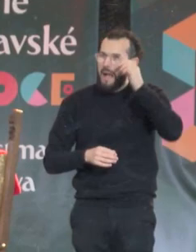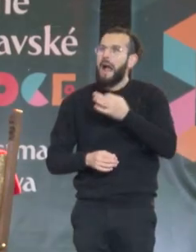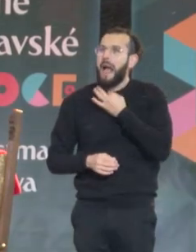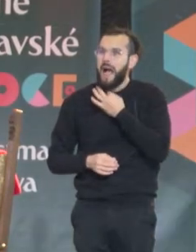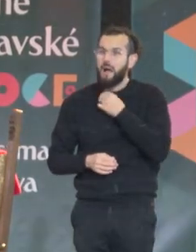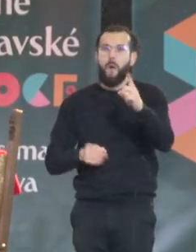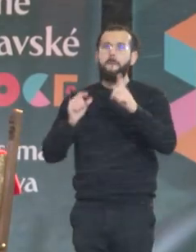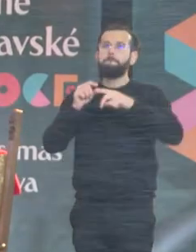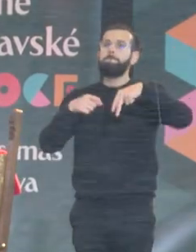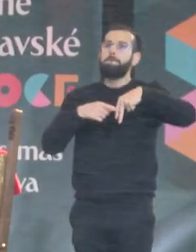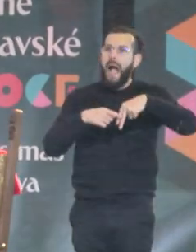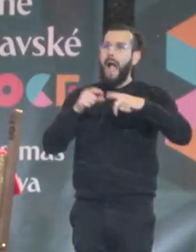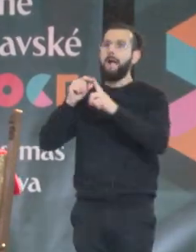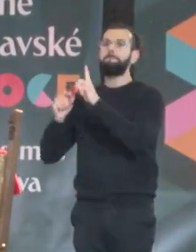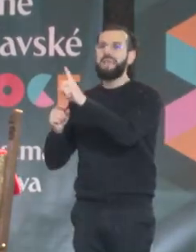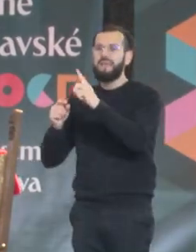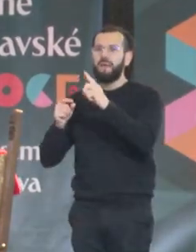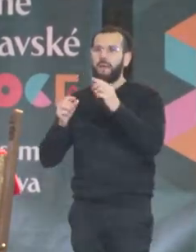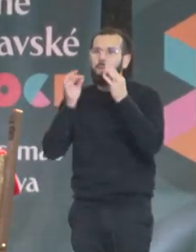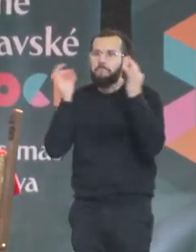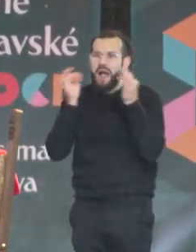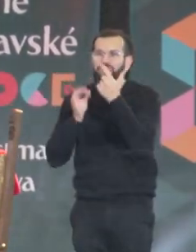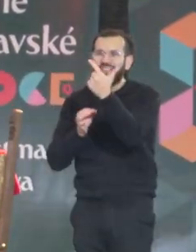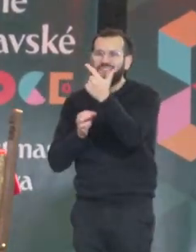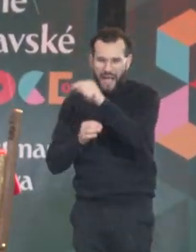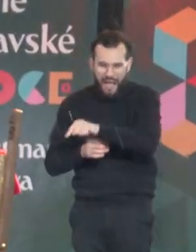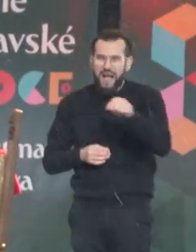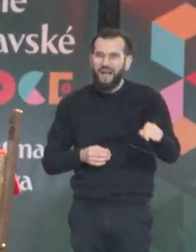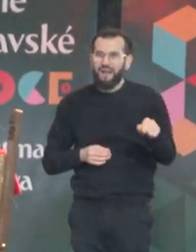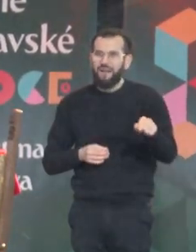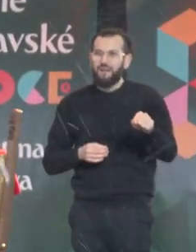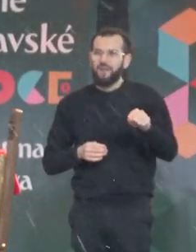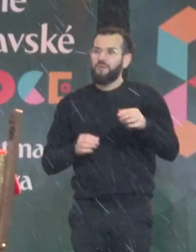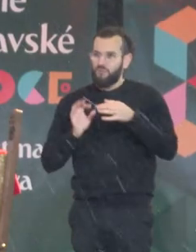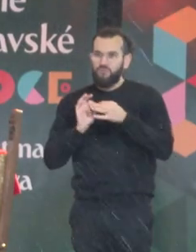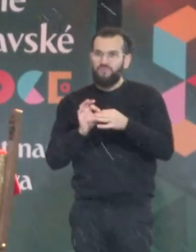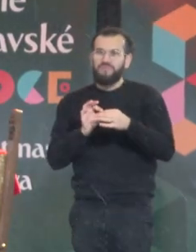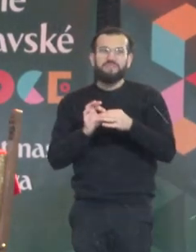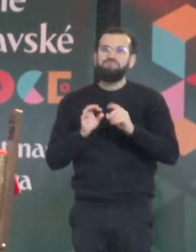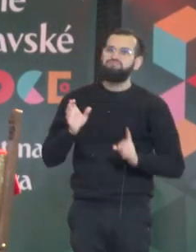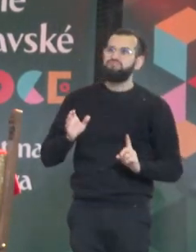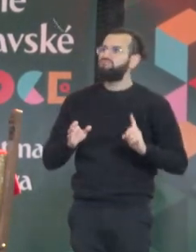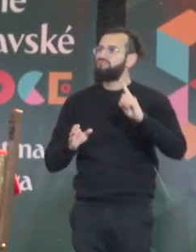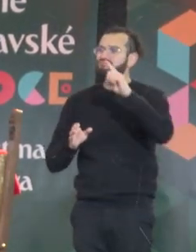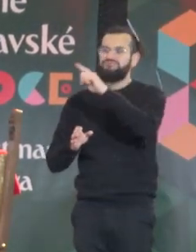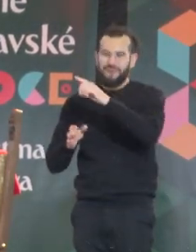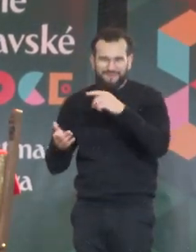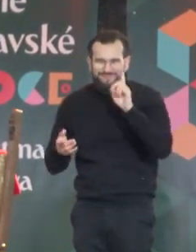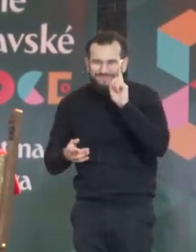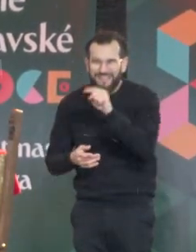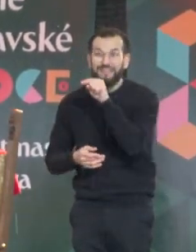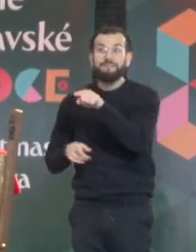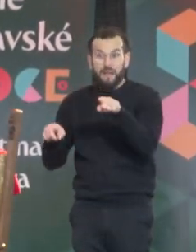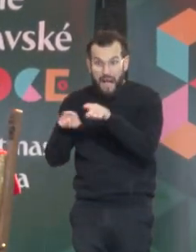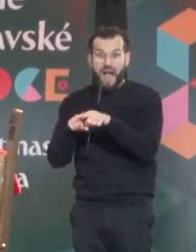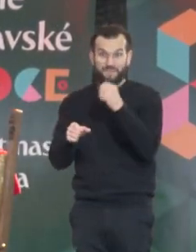Pa a Pi o dvoch mačiatkách, ktoré leteli zemou a spoznávali zvieratka, tak tam som